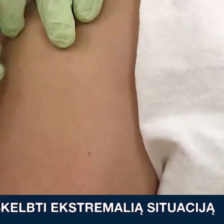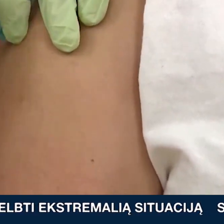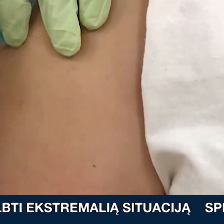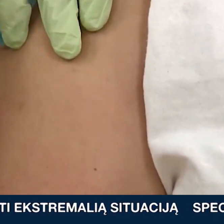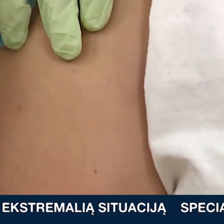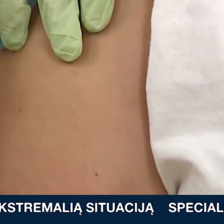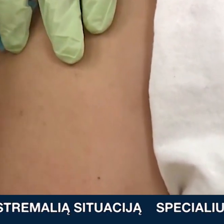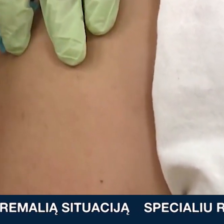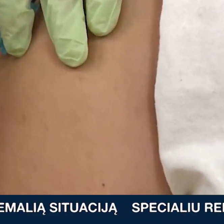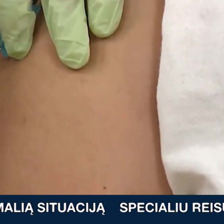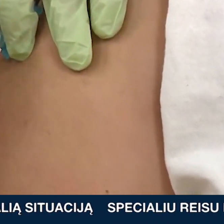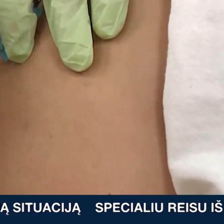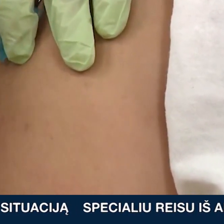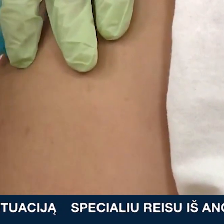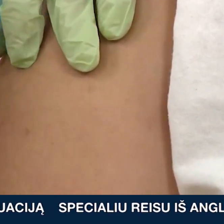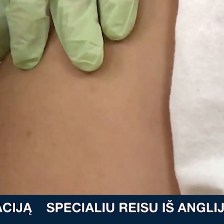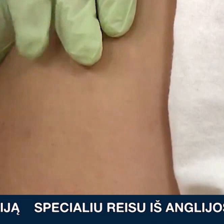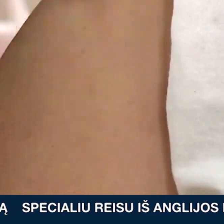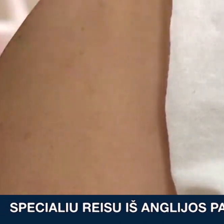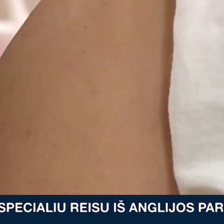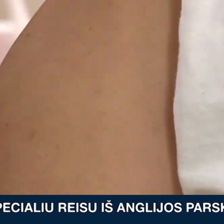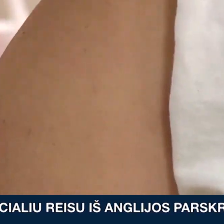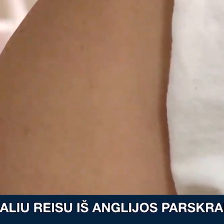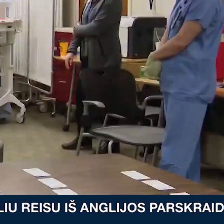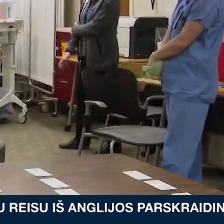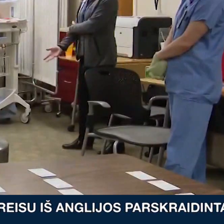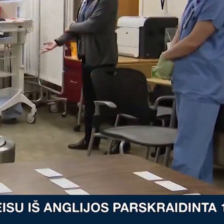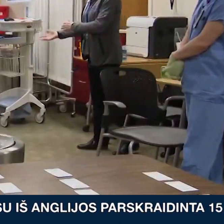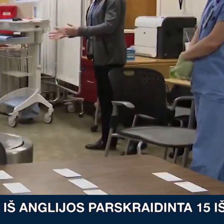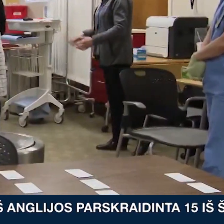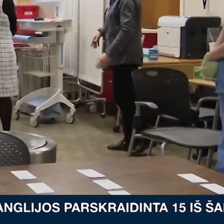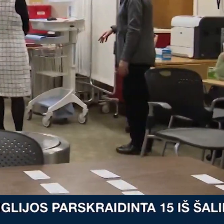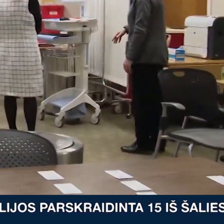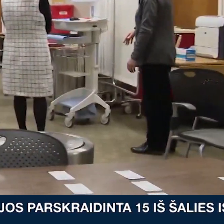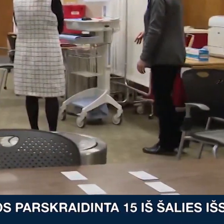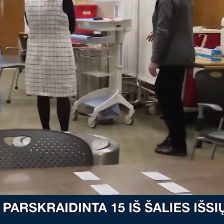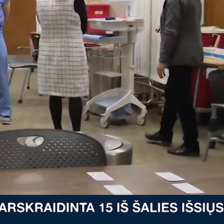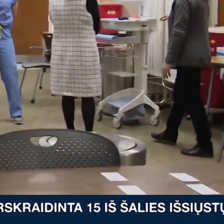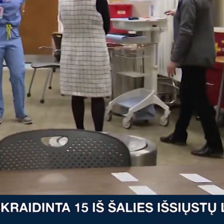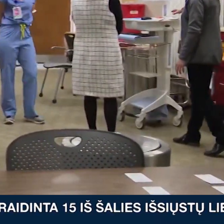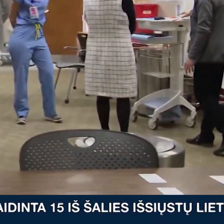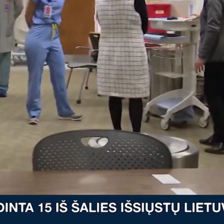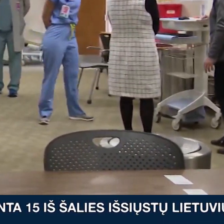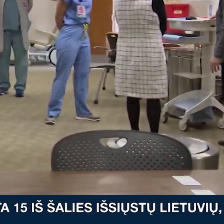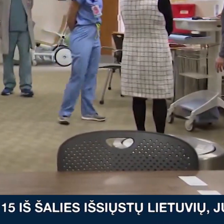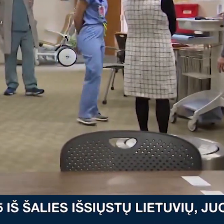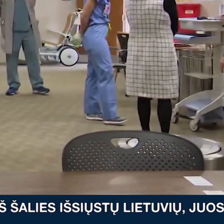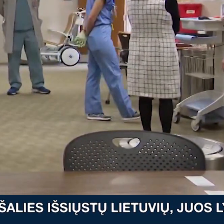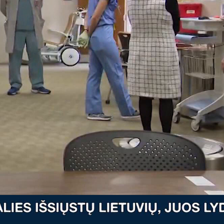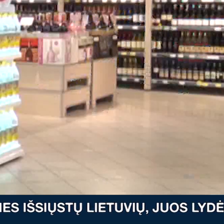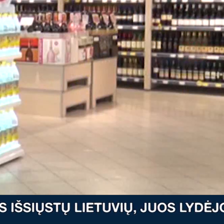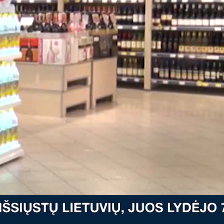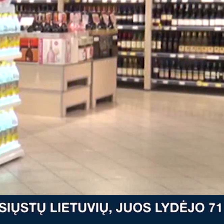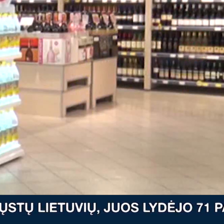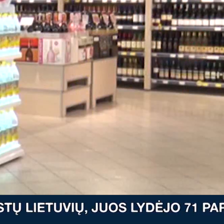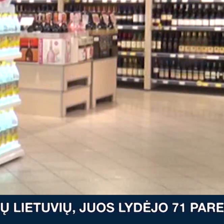gyventojų. Statistikos departamento duomenimis šiuo metu Lietuvoje mažiausiai vieną vakcinos dozę paskiepita 42% šalies